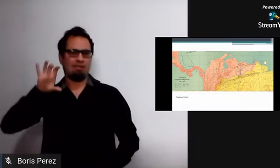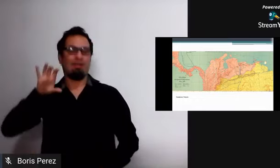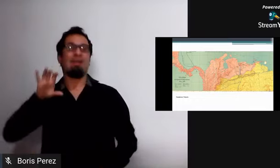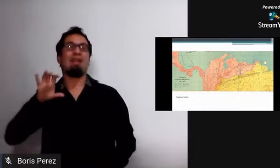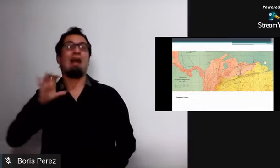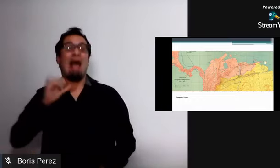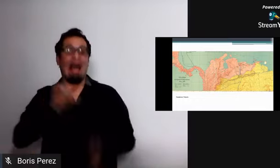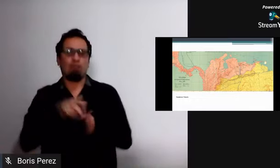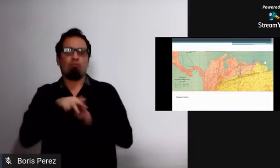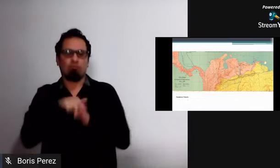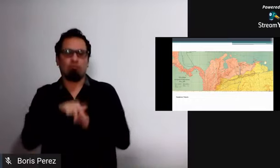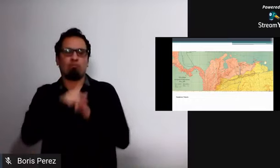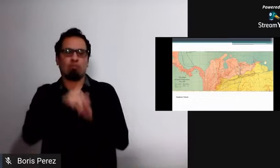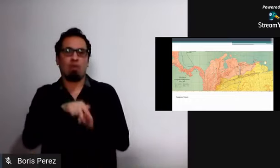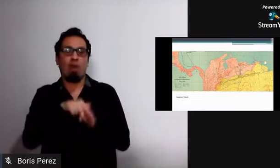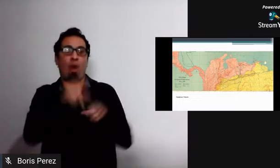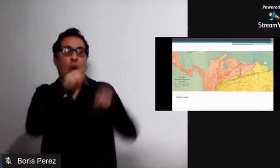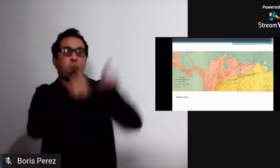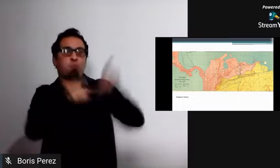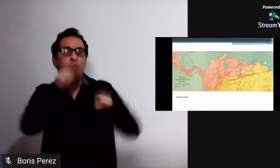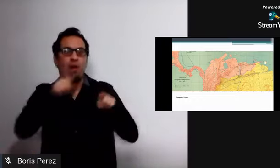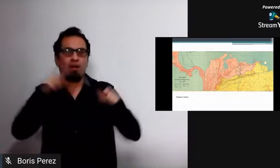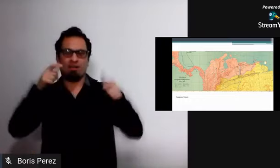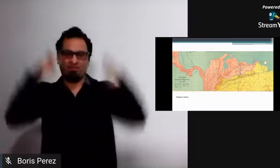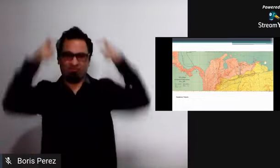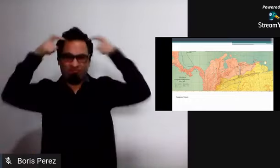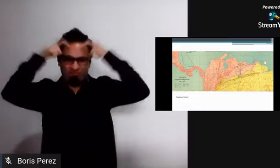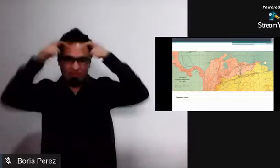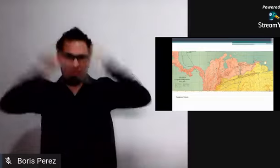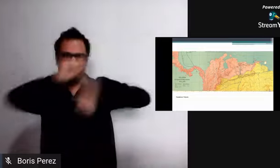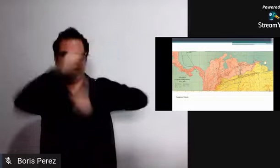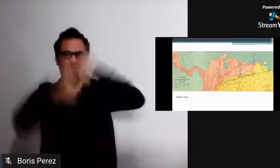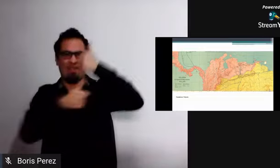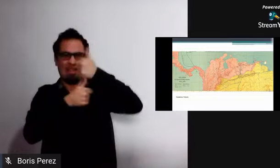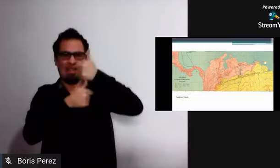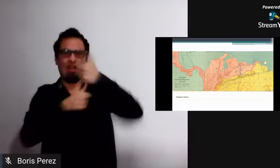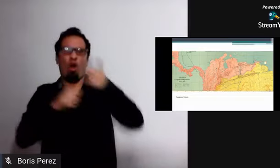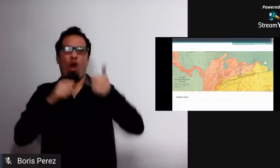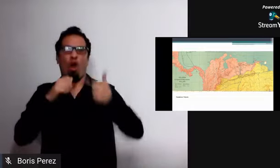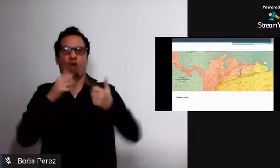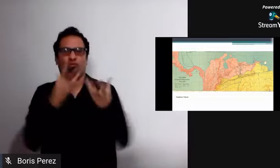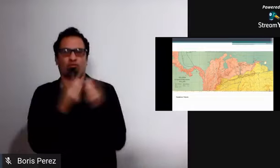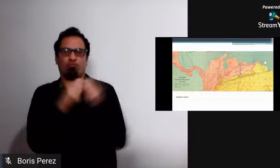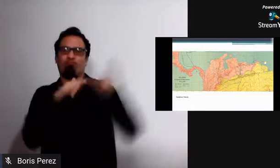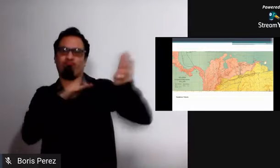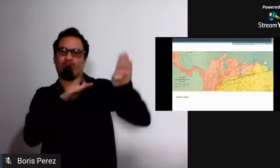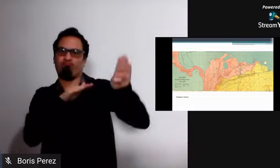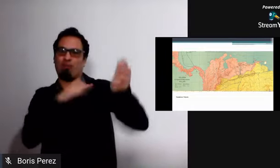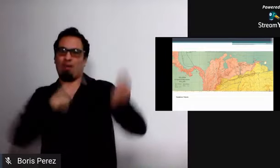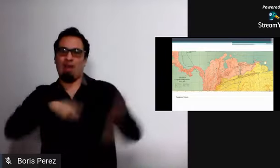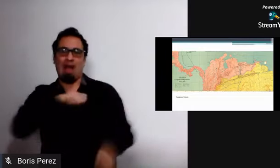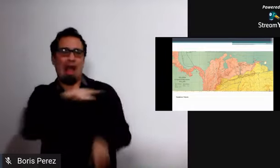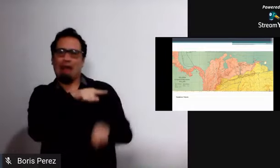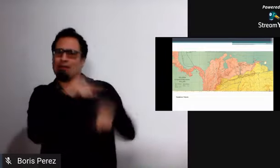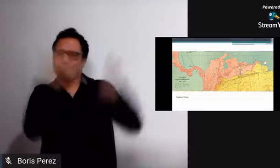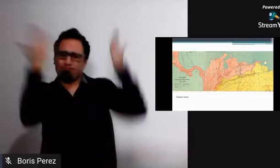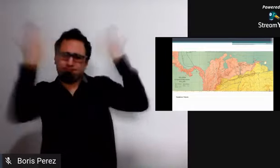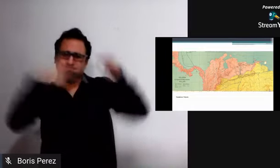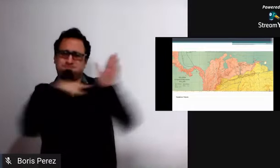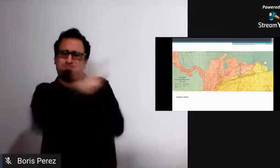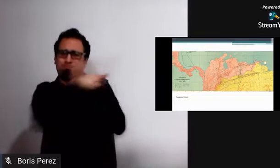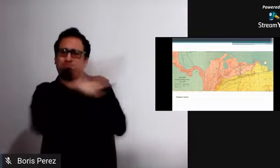Sin embargo, allí estando en Bogotá, empiezan a gestarse otras luchas, otras batallas